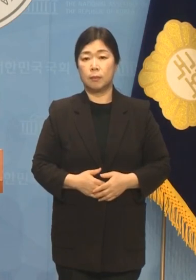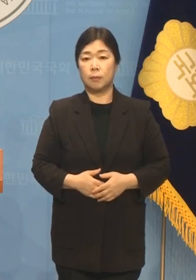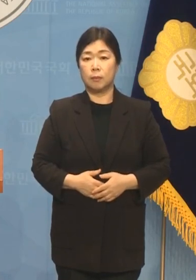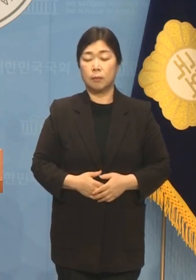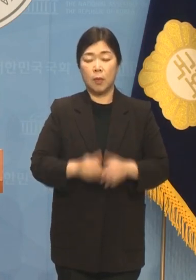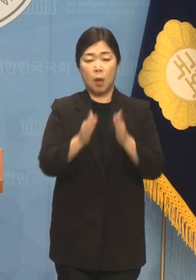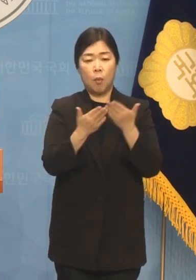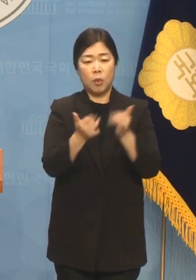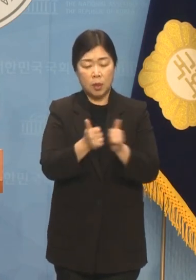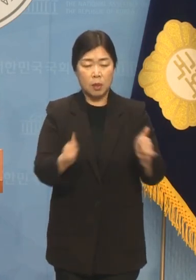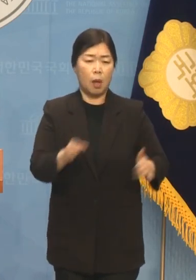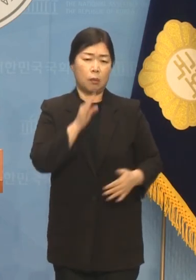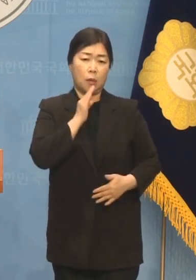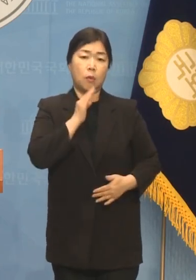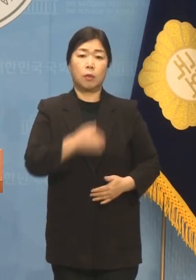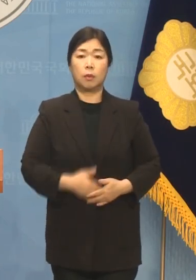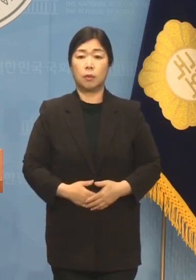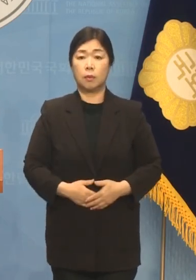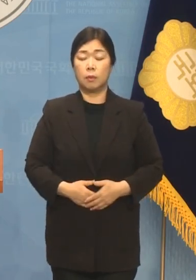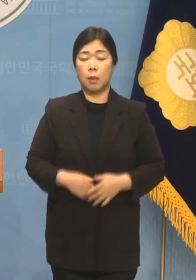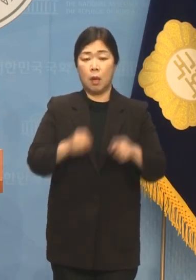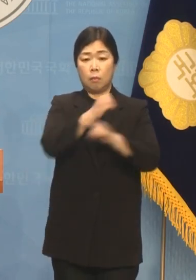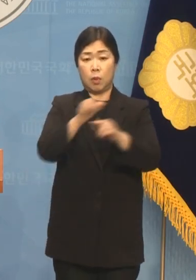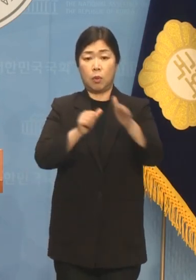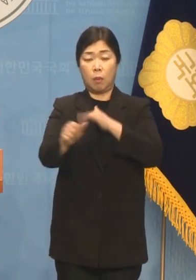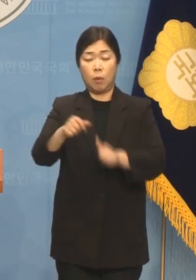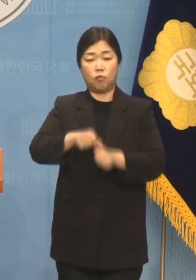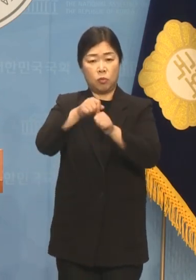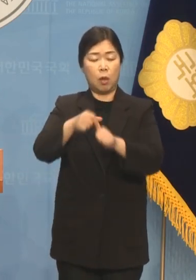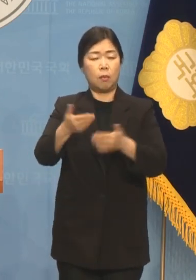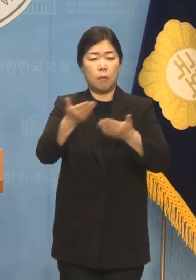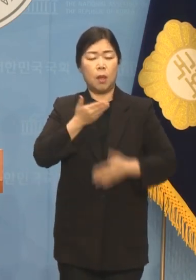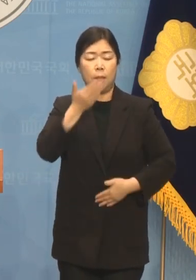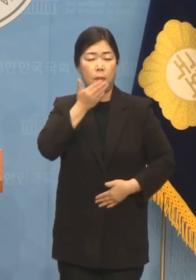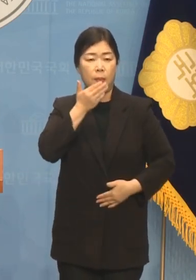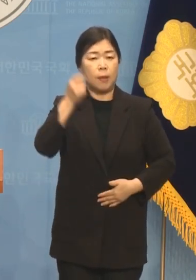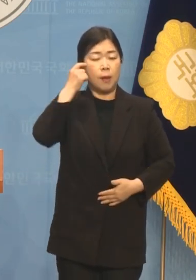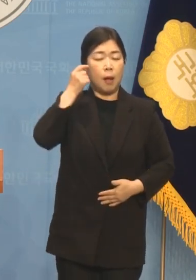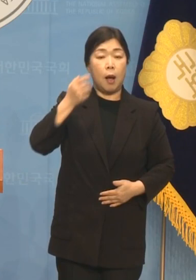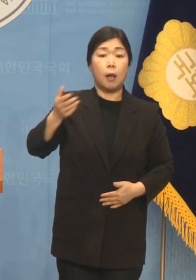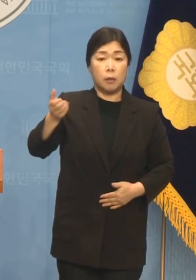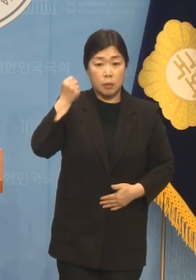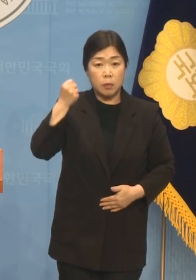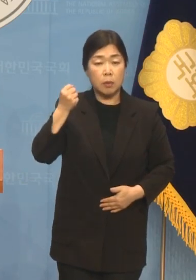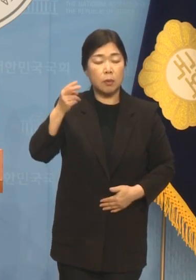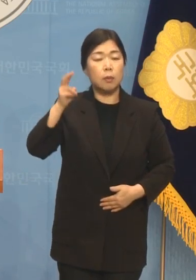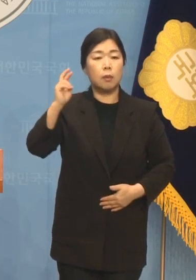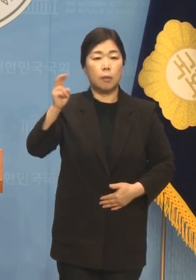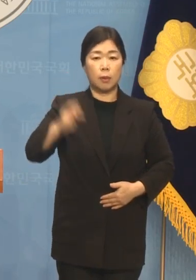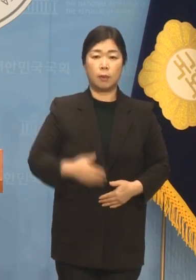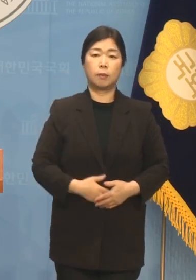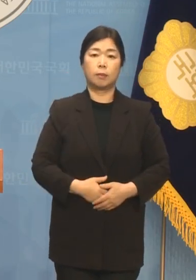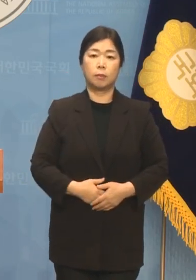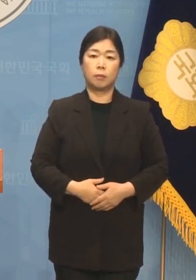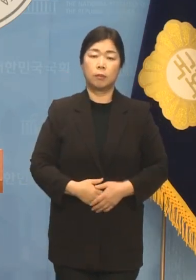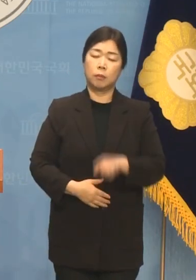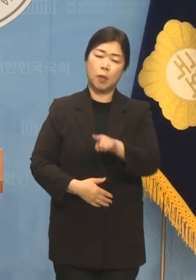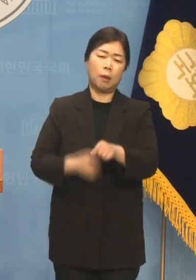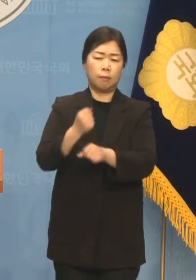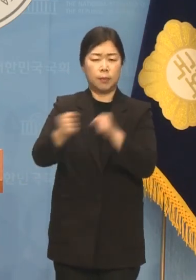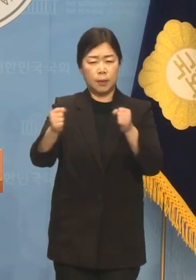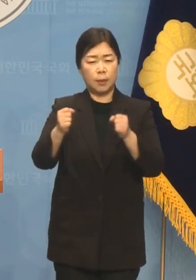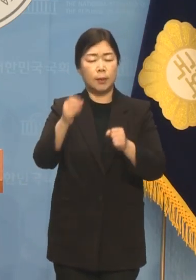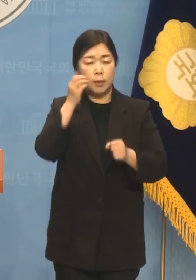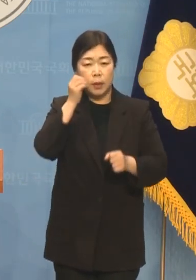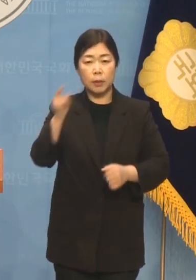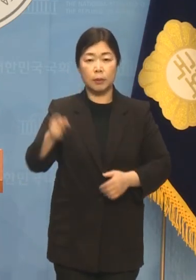본인이 너무도 당연하게 비례대표 공천을 받아야 된다고 생각한 것입니다. 이 역시 너무 당황스럽습니다.